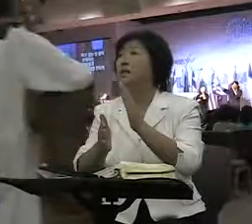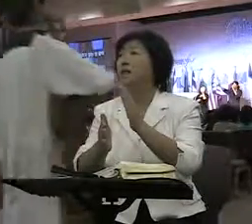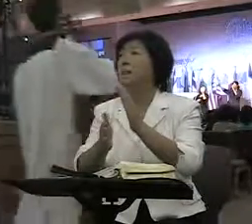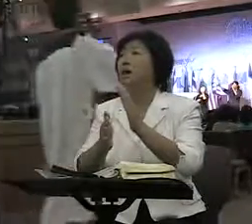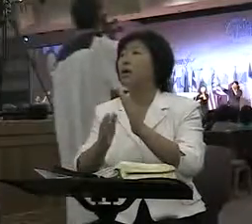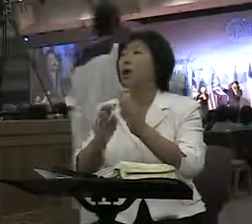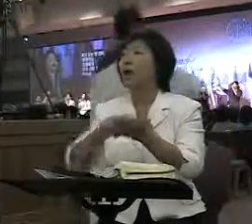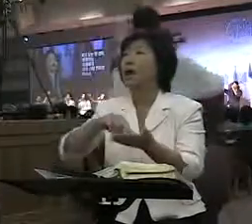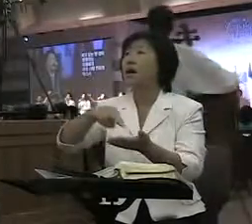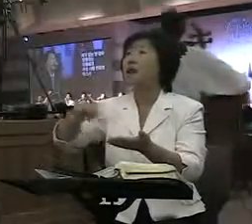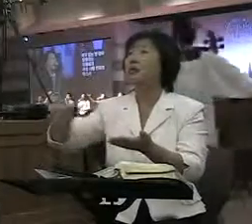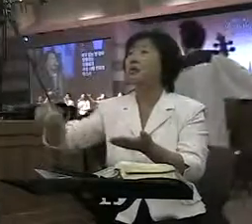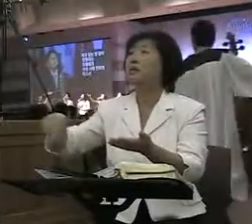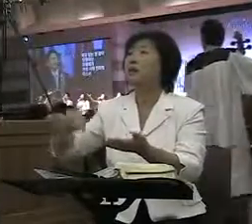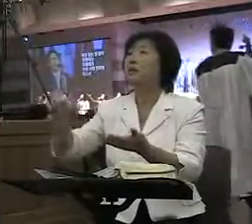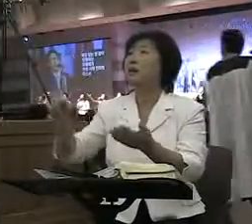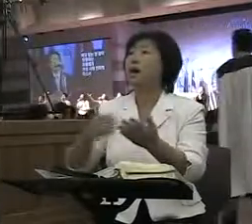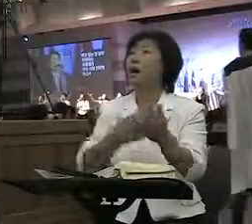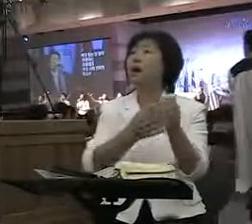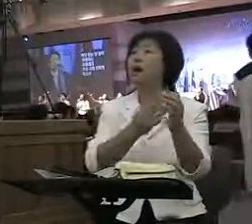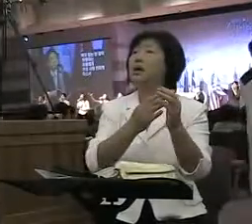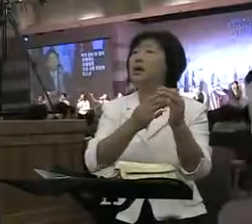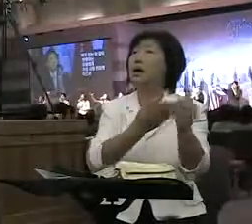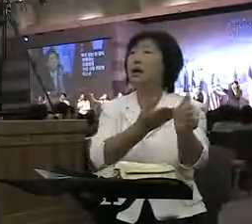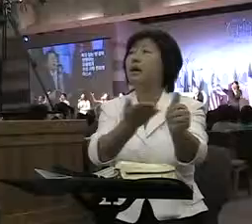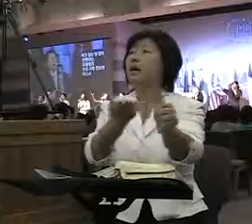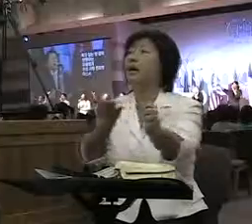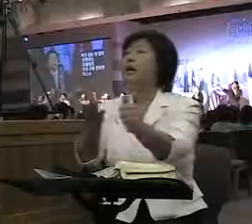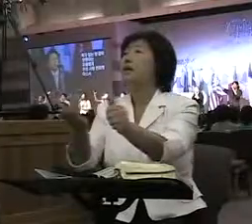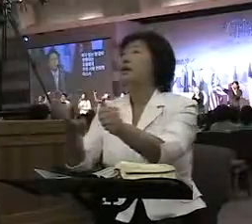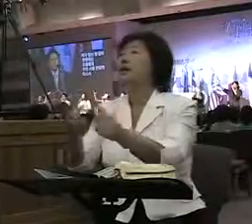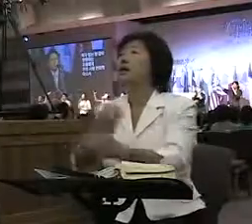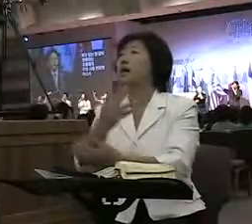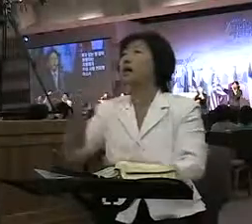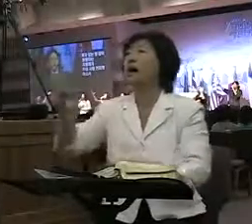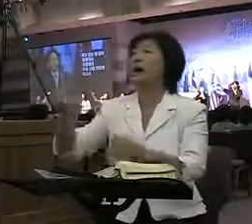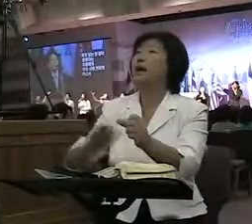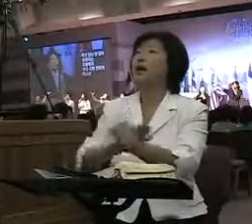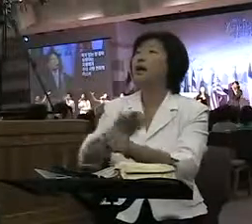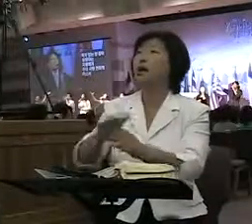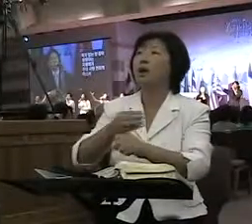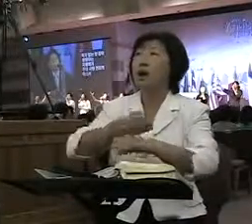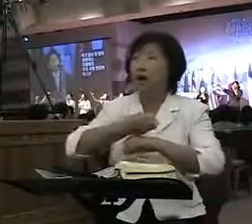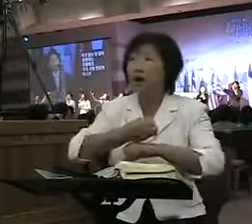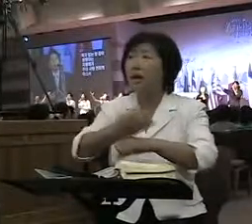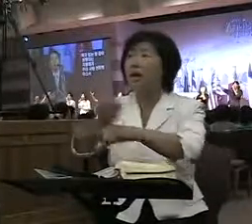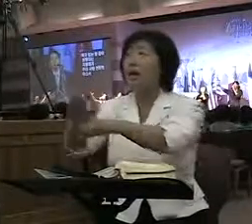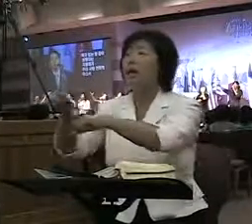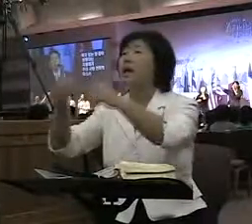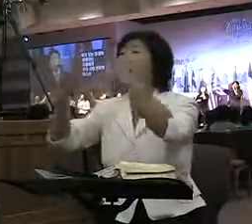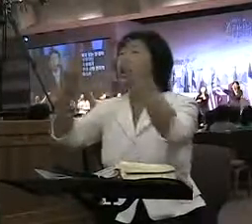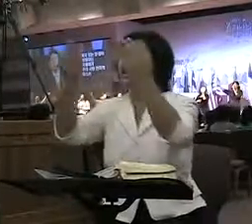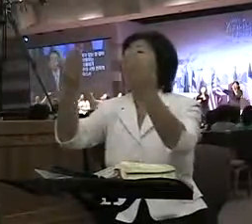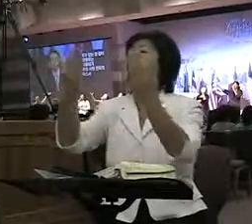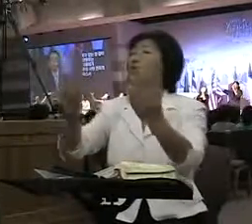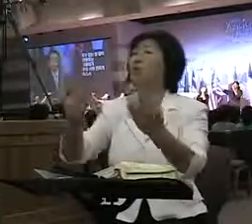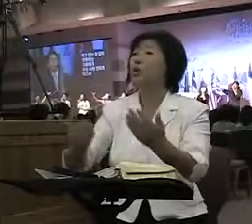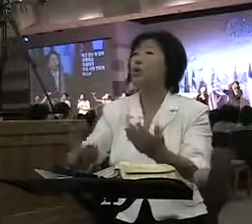양같이 나와 나를 저들에게 주의 사랑